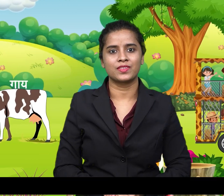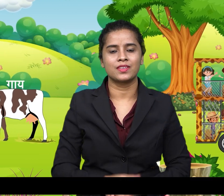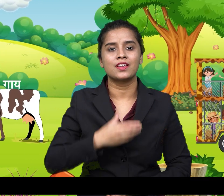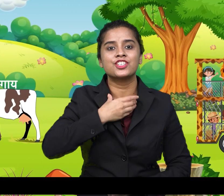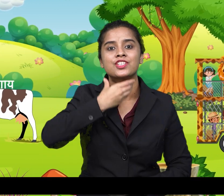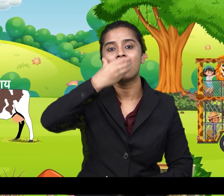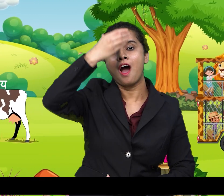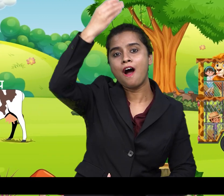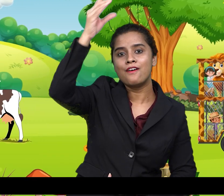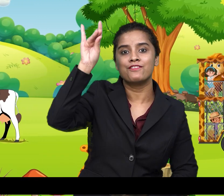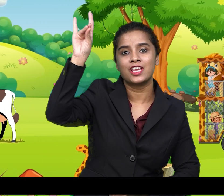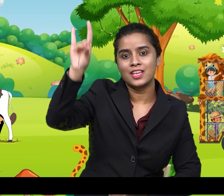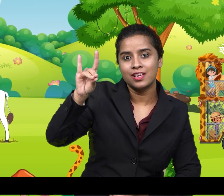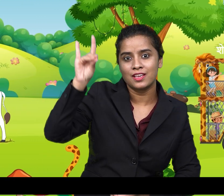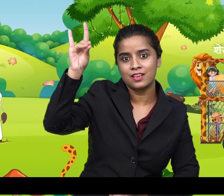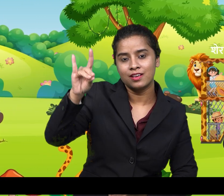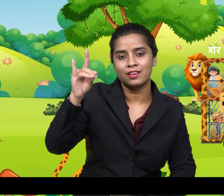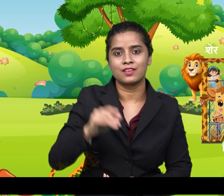जिराफ,